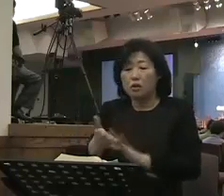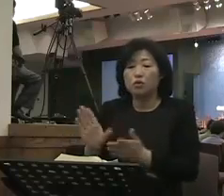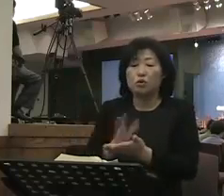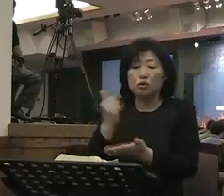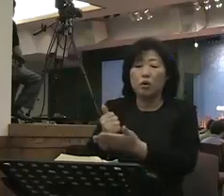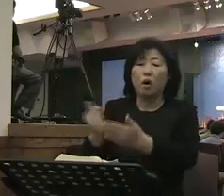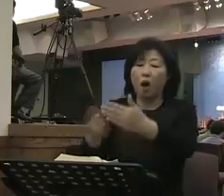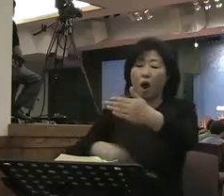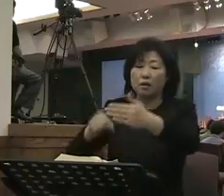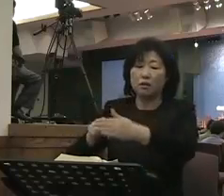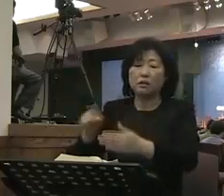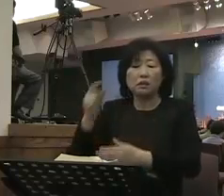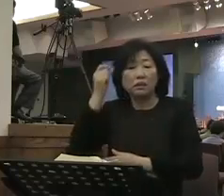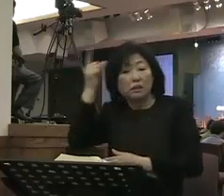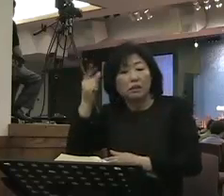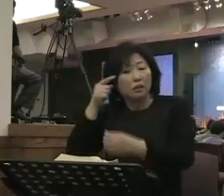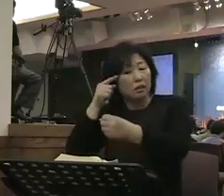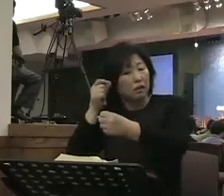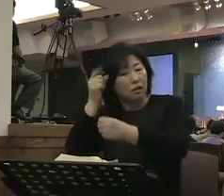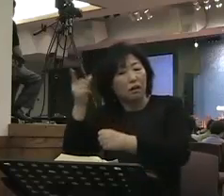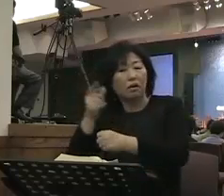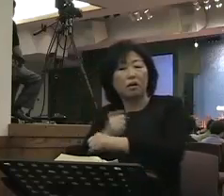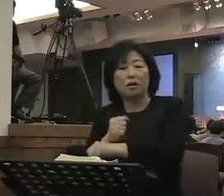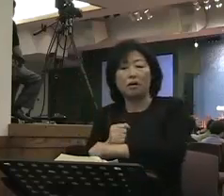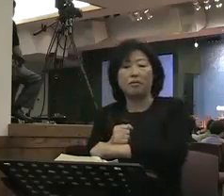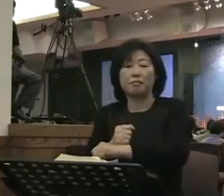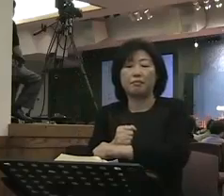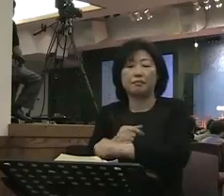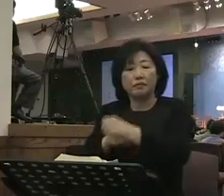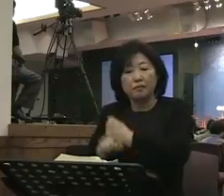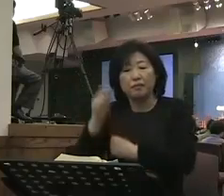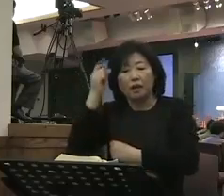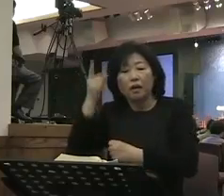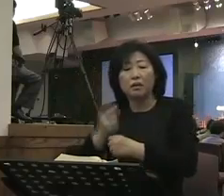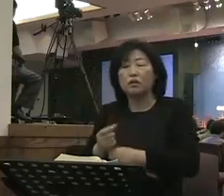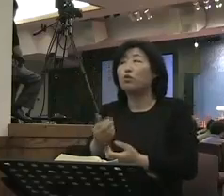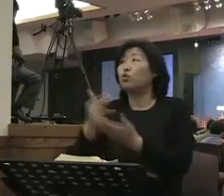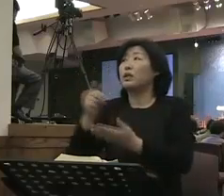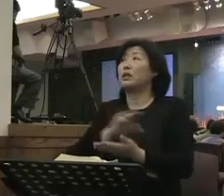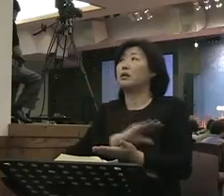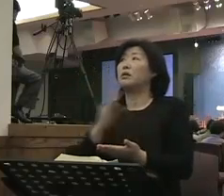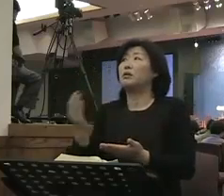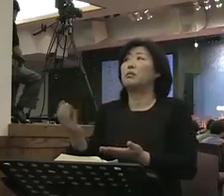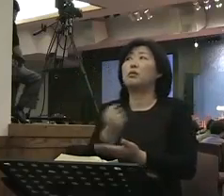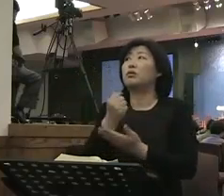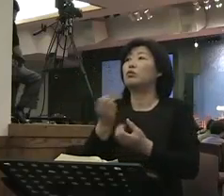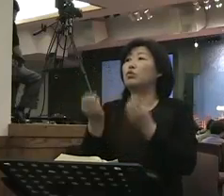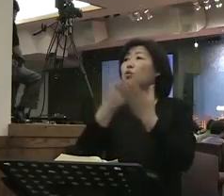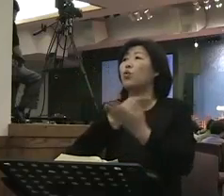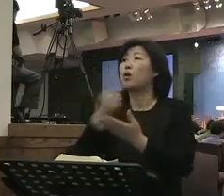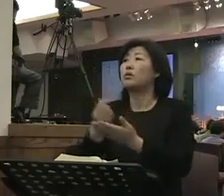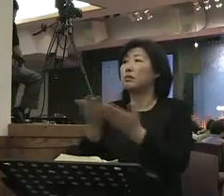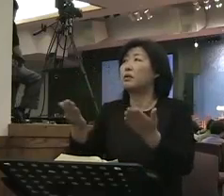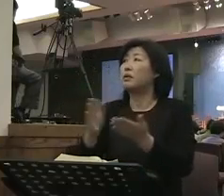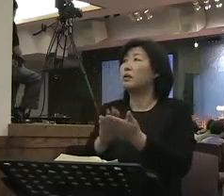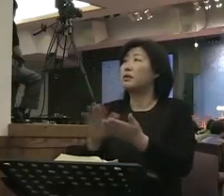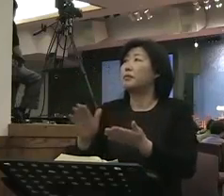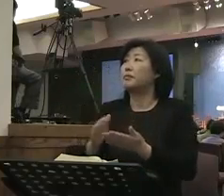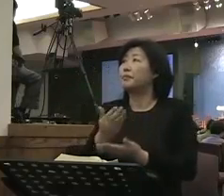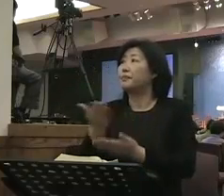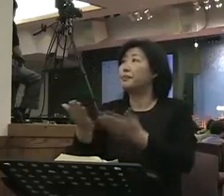안에서 그의 뜻을 깨닫게 된 것을 자랑할 수 있기를 주님의 이름으로 축원드립니다. 아멘.